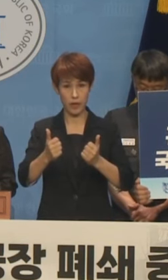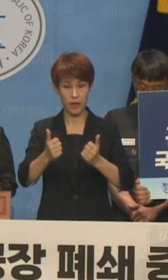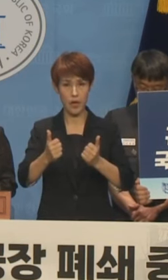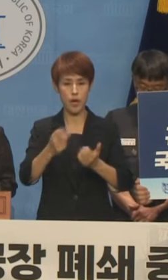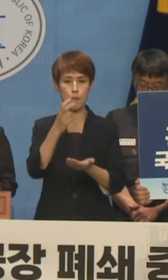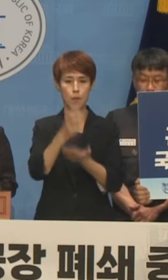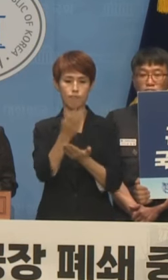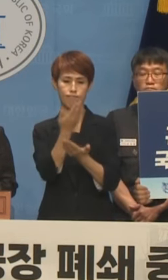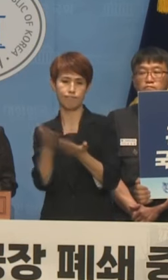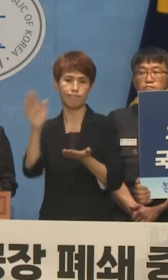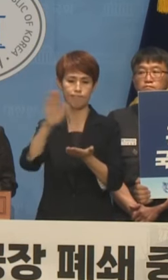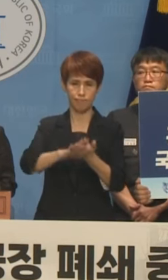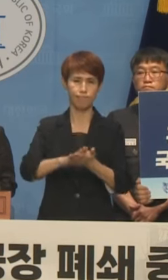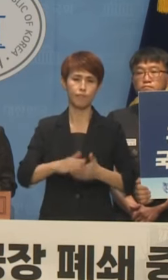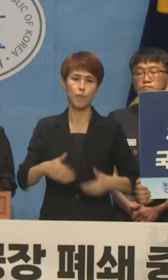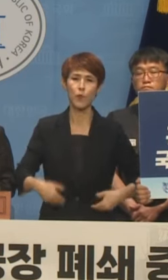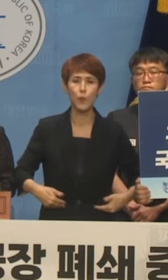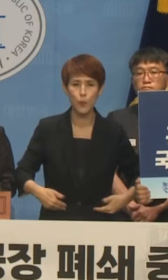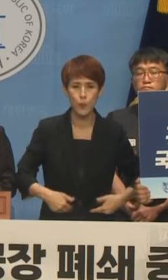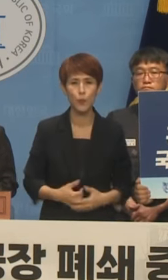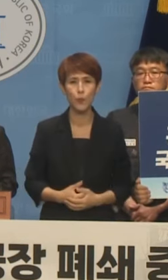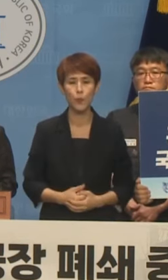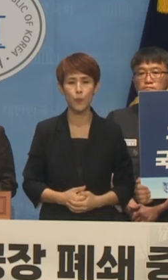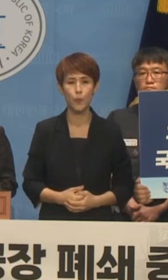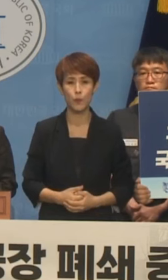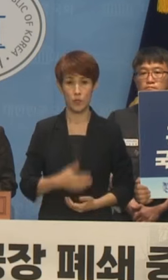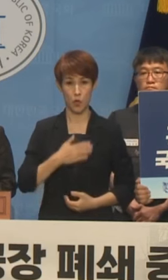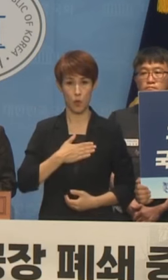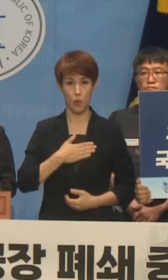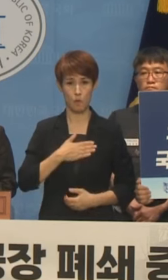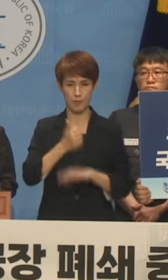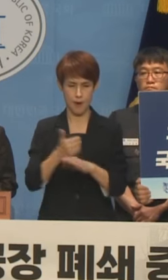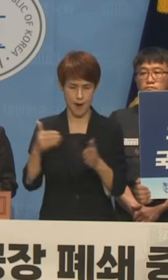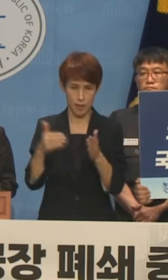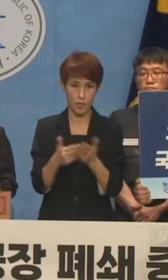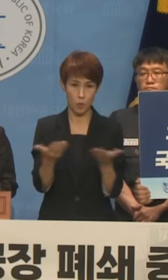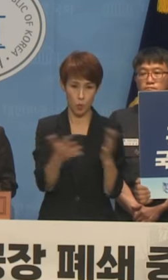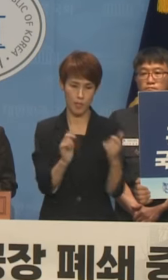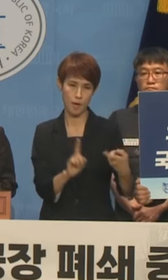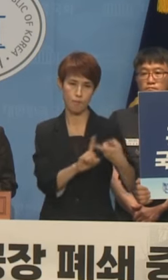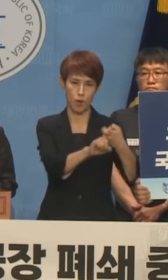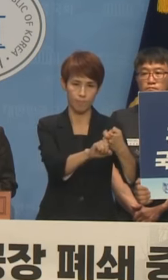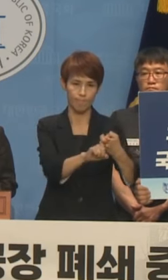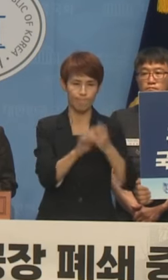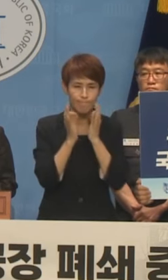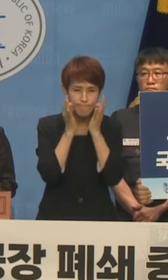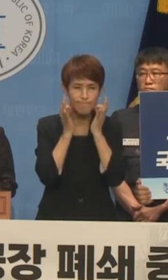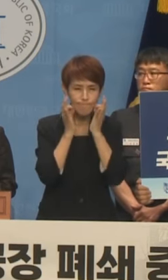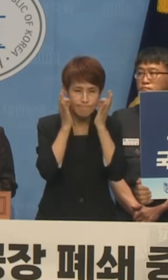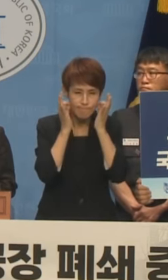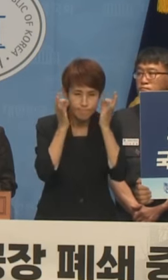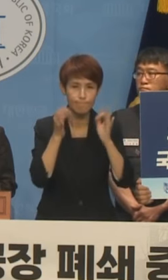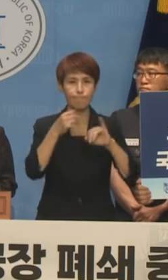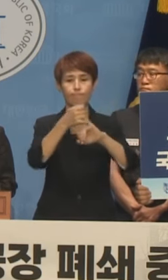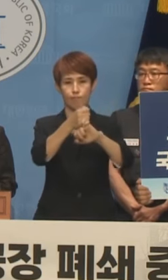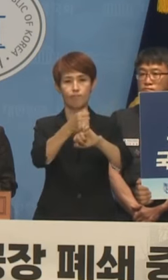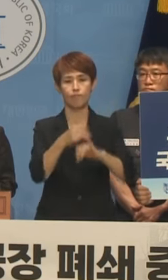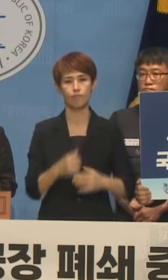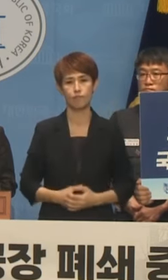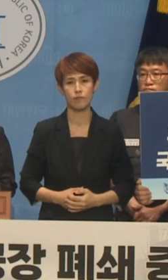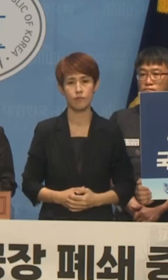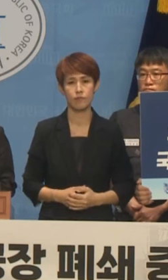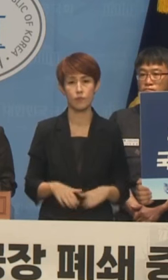제도 개선을 추진해야 합니다. 저도 끝까지 노동자의 편에서 할 수 있는 일을 다 하겠습니다.